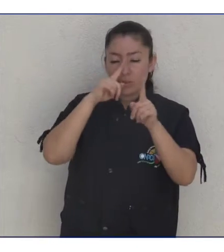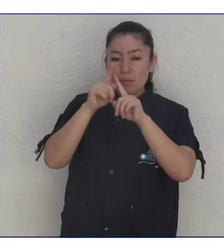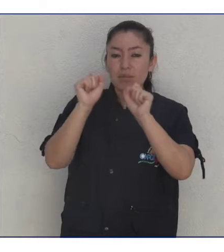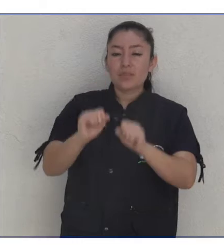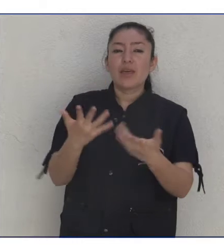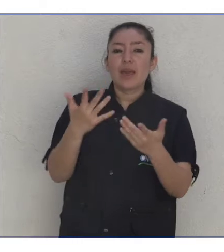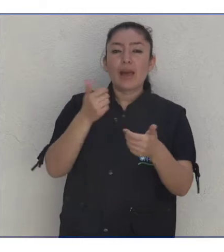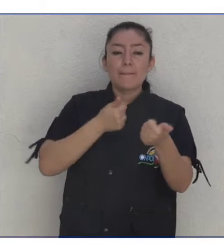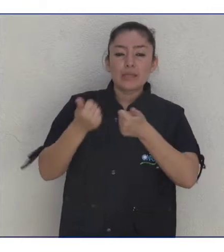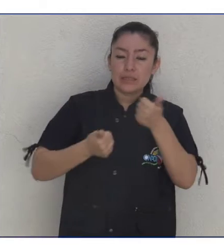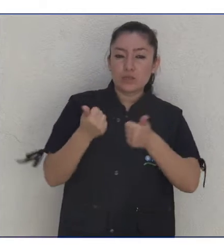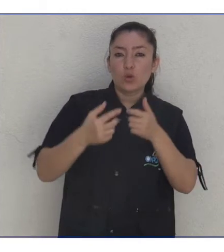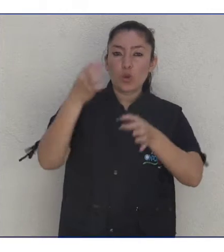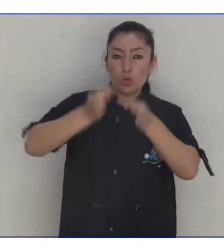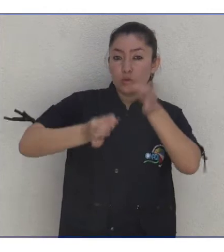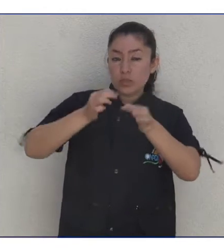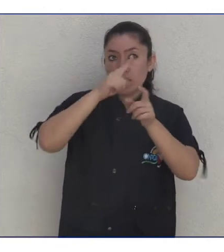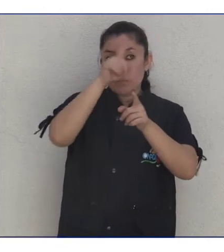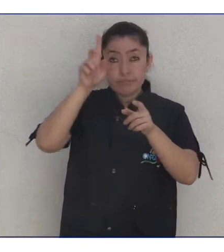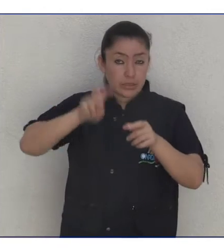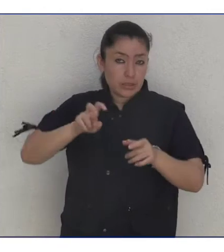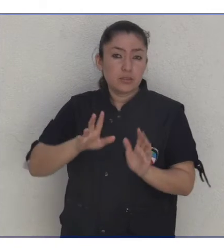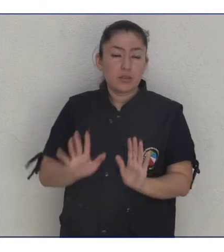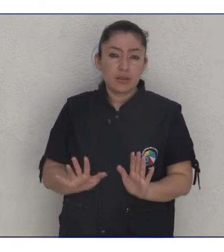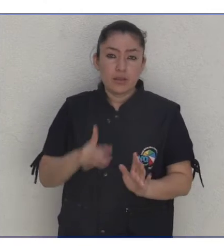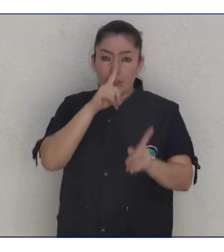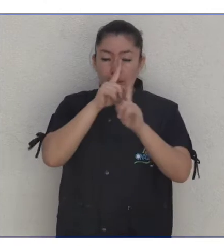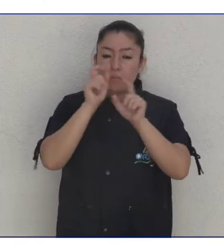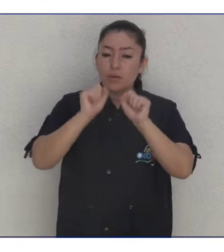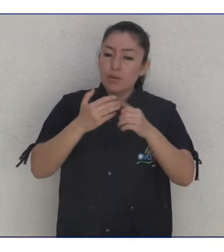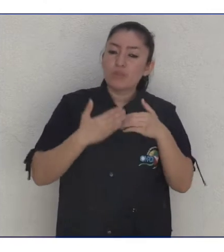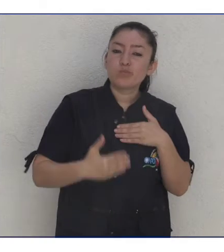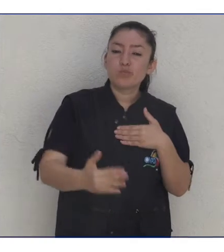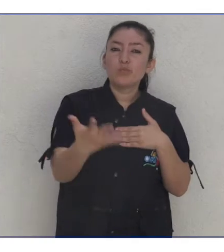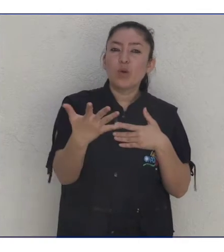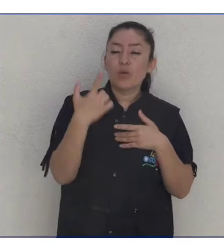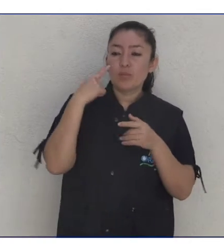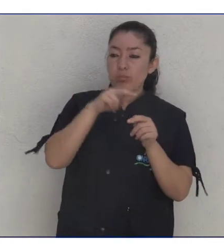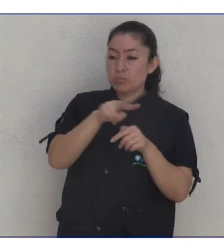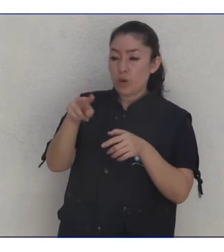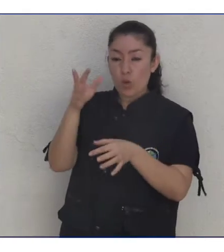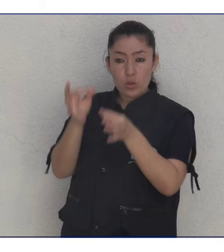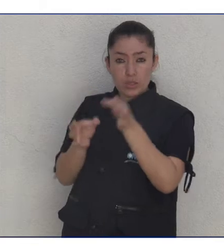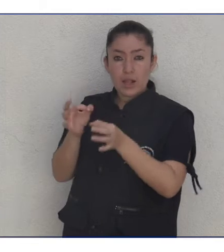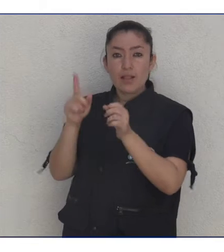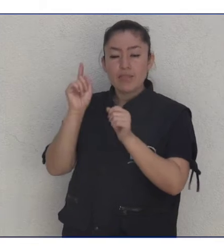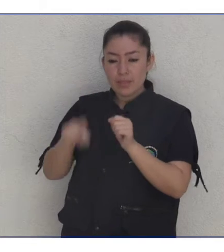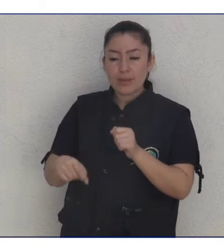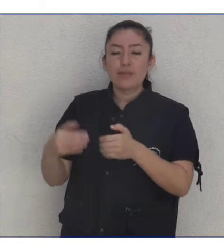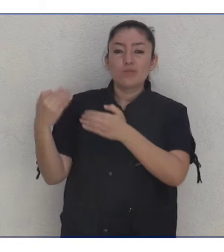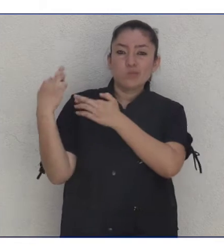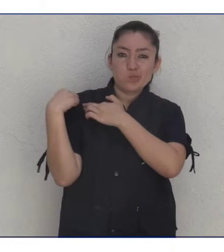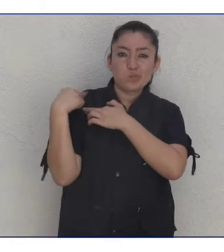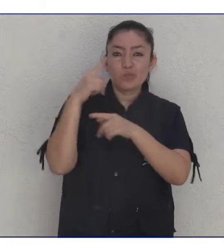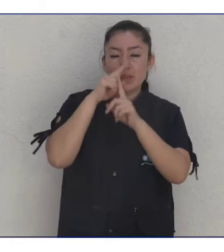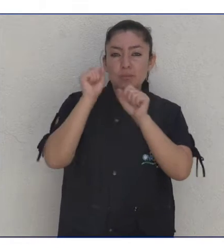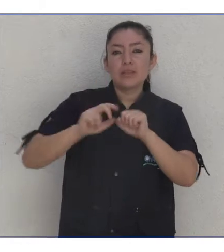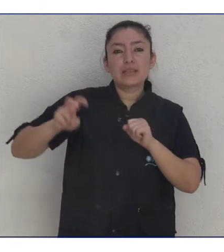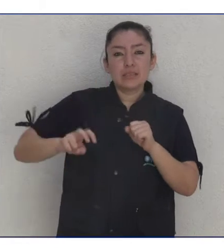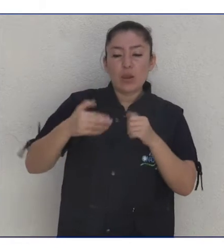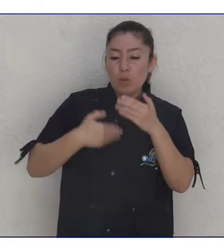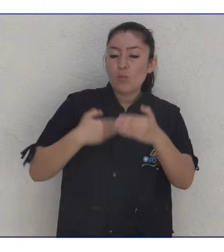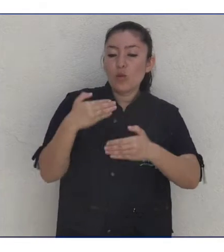y administración de justicia cuando así lo solicitaren, mediante orden judicial, siempre que ésta sea indispensable